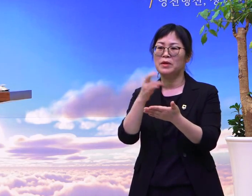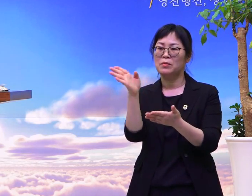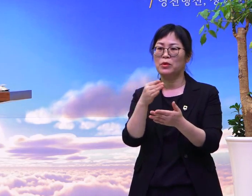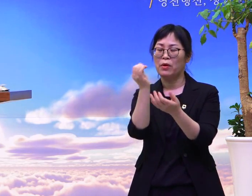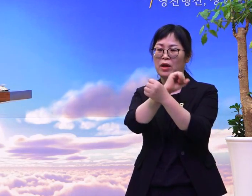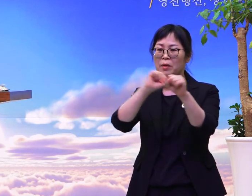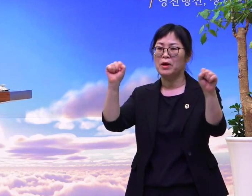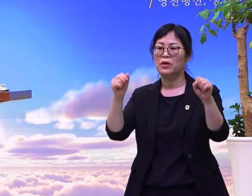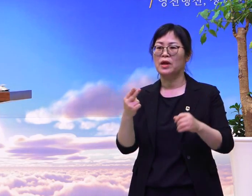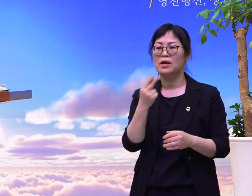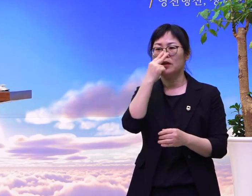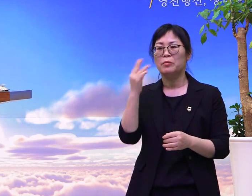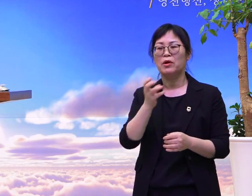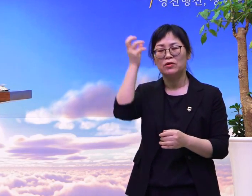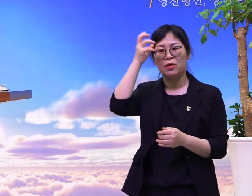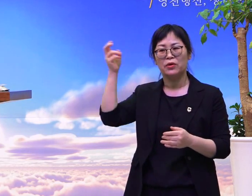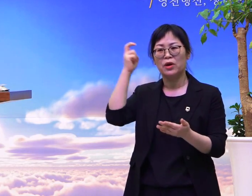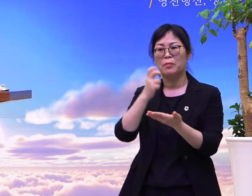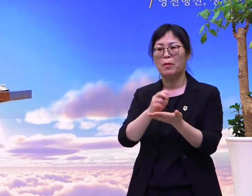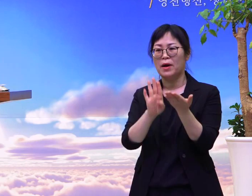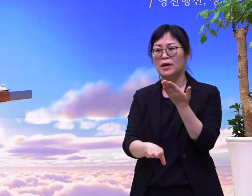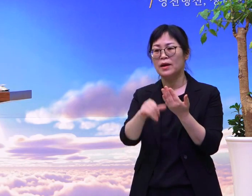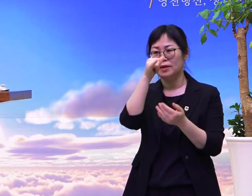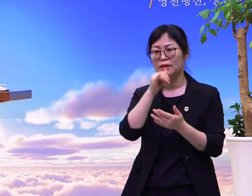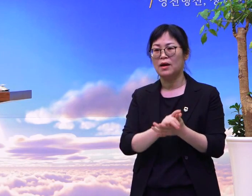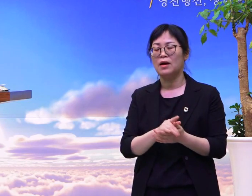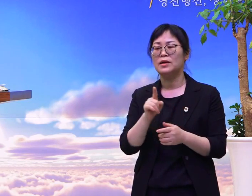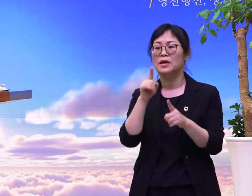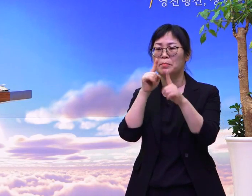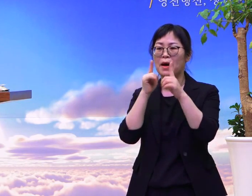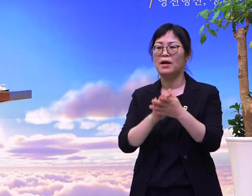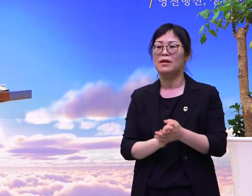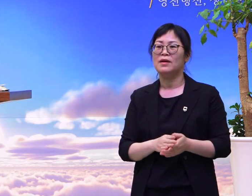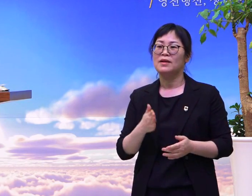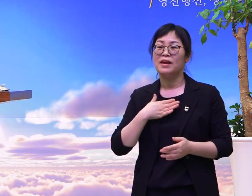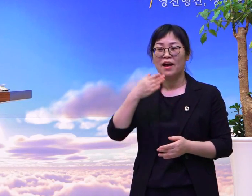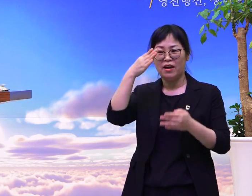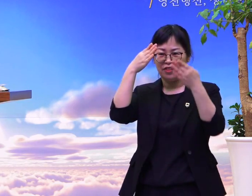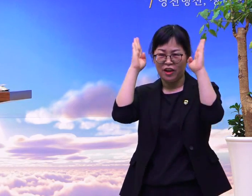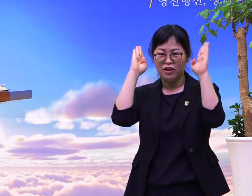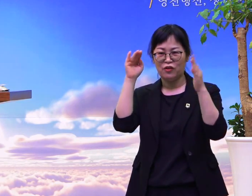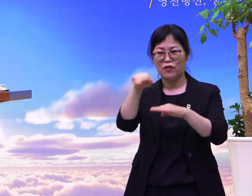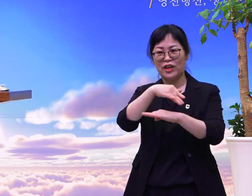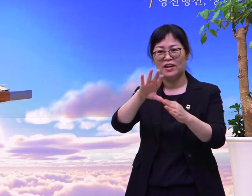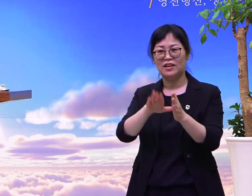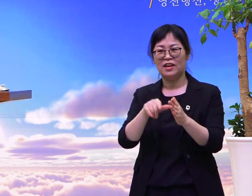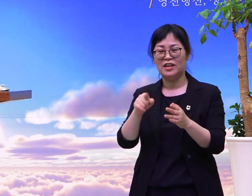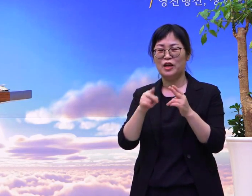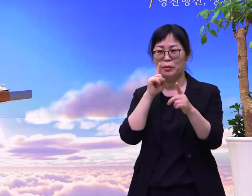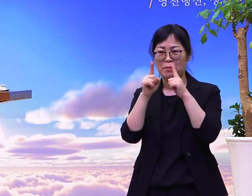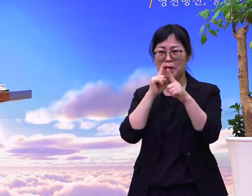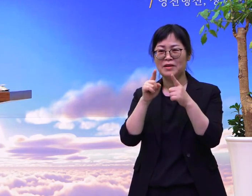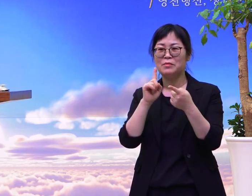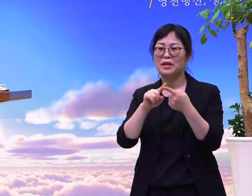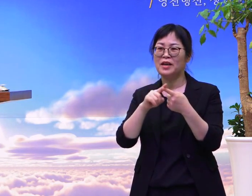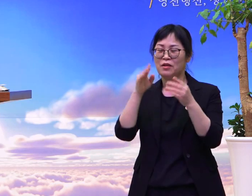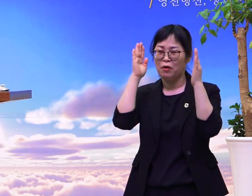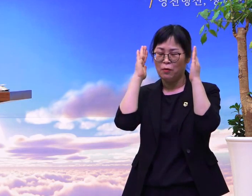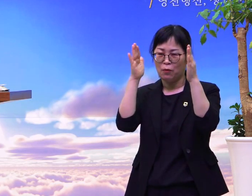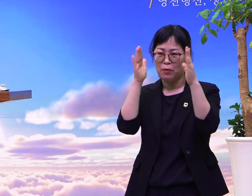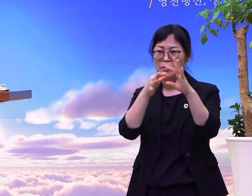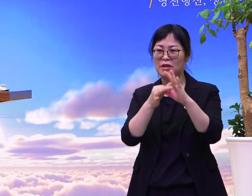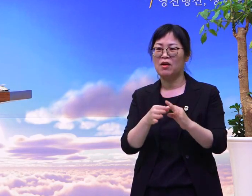생명의 성령의 법 안에 있다. 라고 하는 이 말. 제가 대학생 때 이 말씀에 대해서 공부하면서,